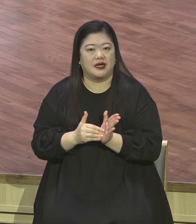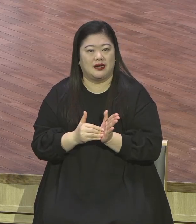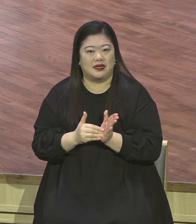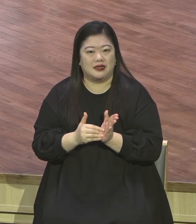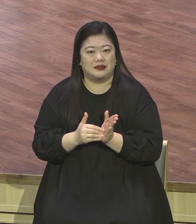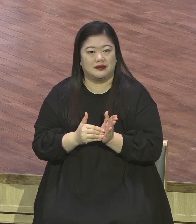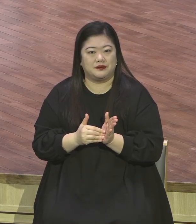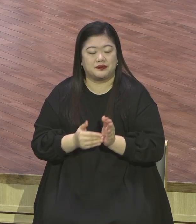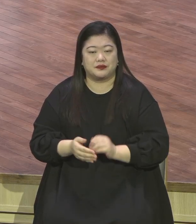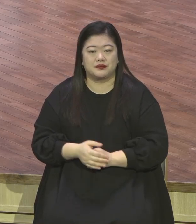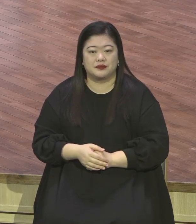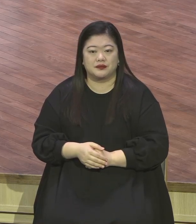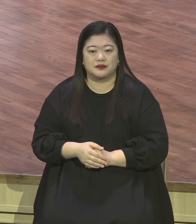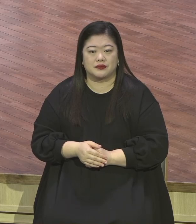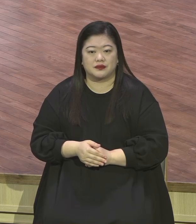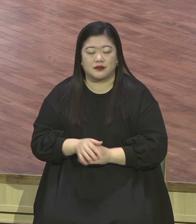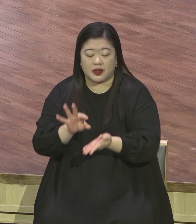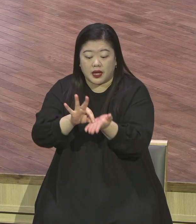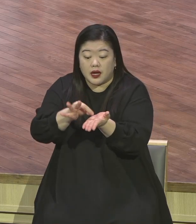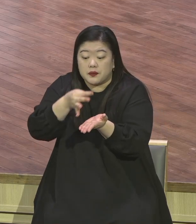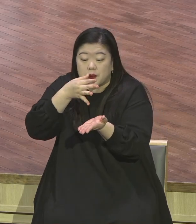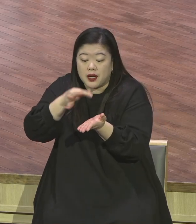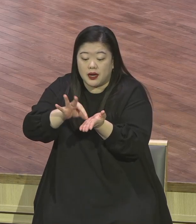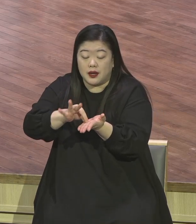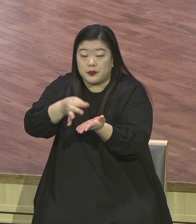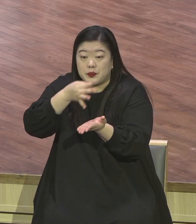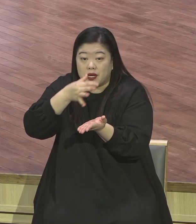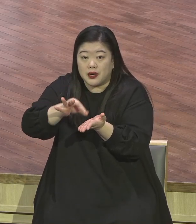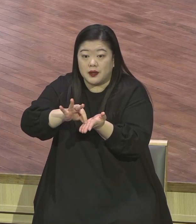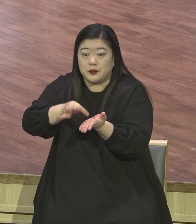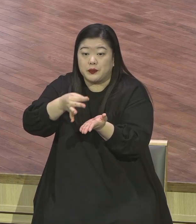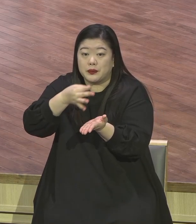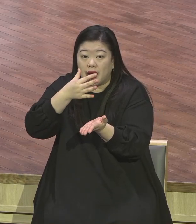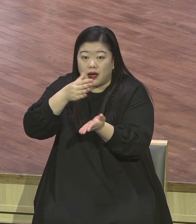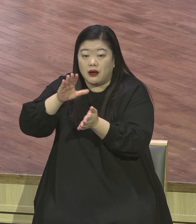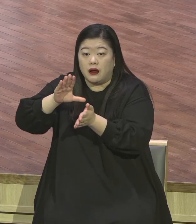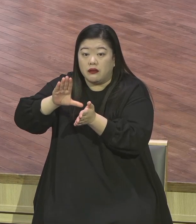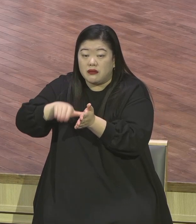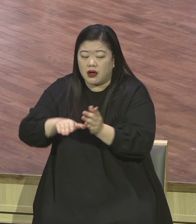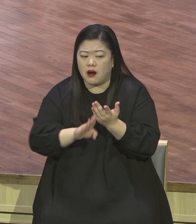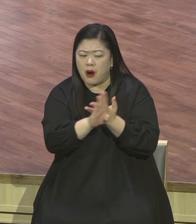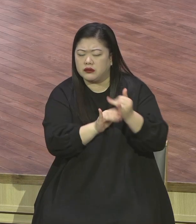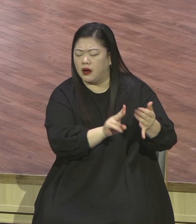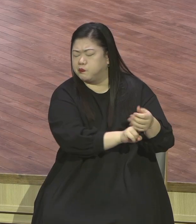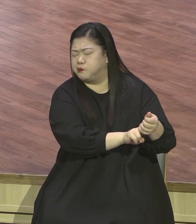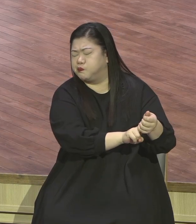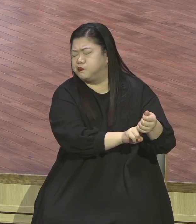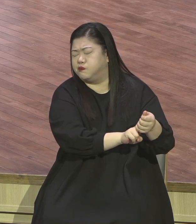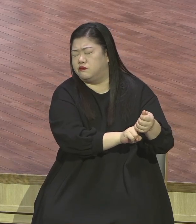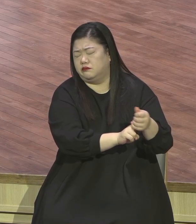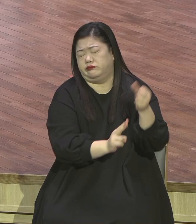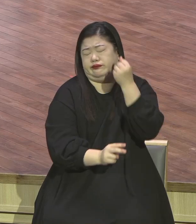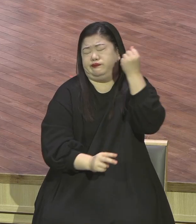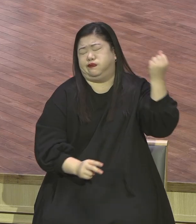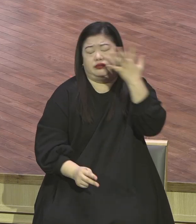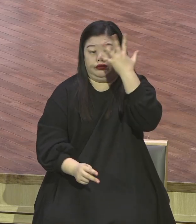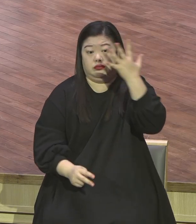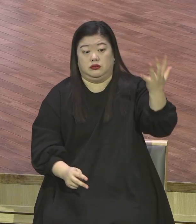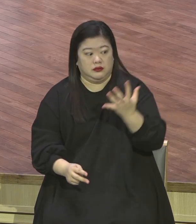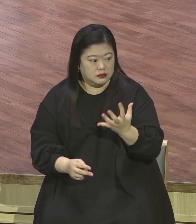그런데 그 먹는 장면을 어디서 보았던지 나타나가지고 이 바리샌들이 예수님께